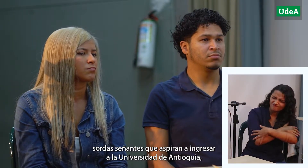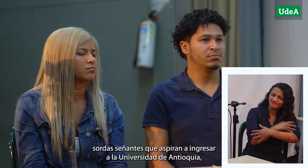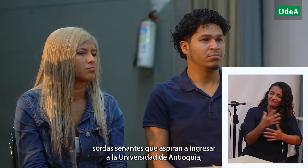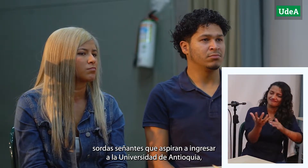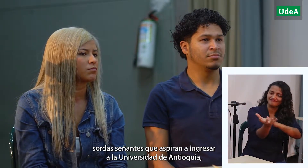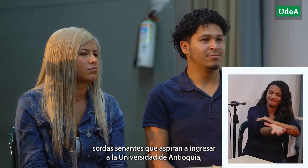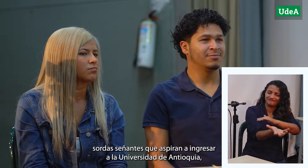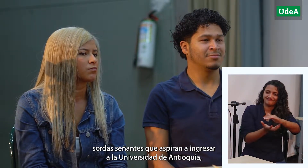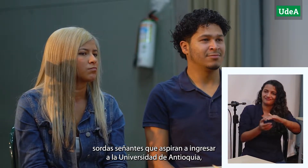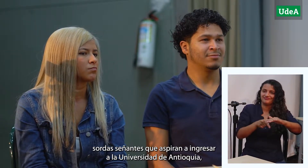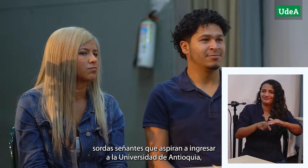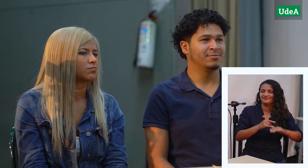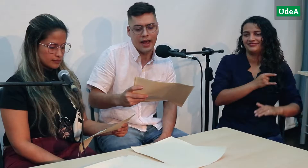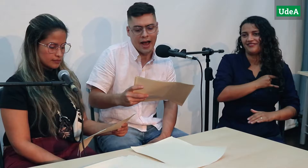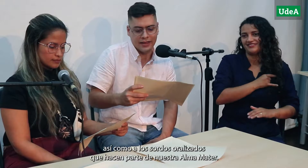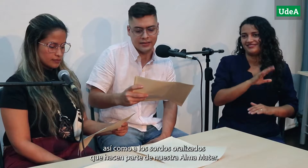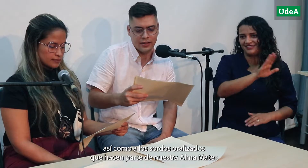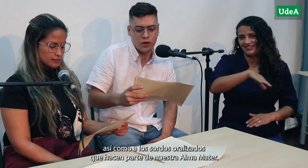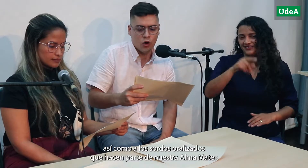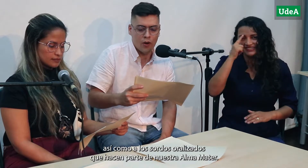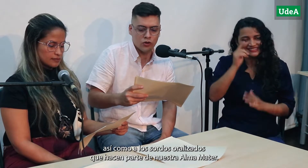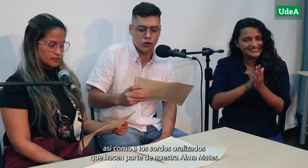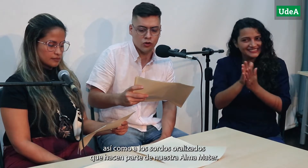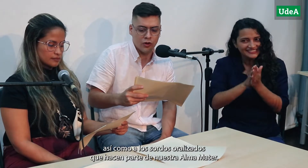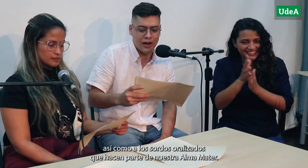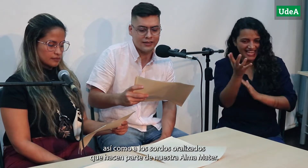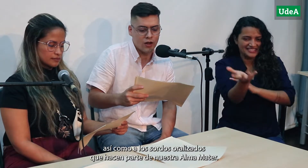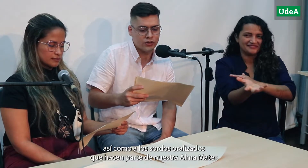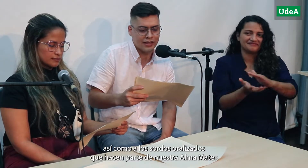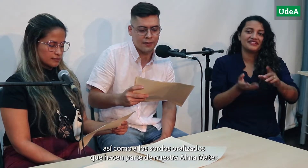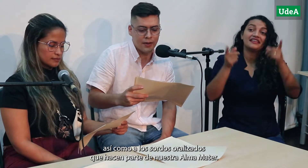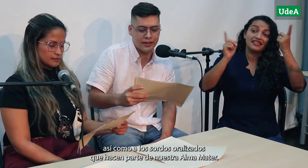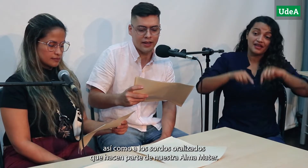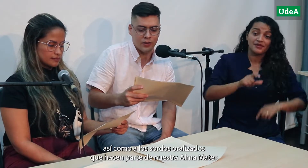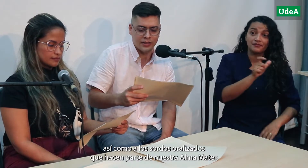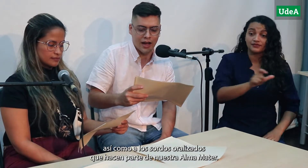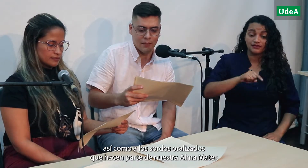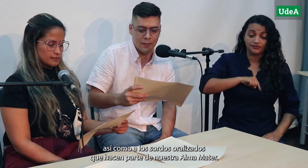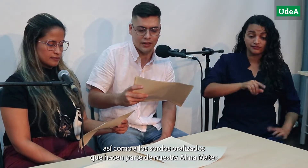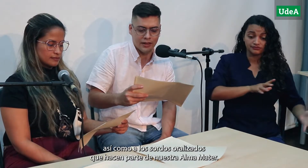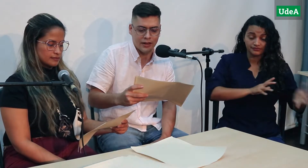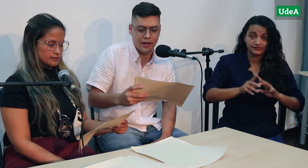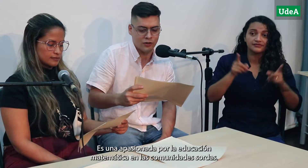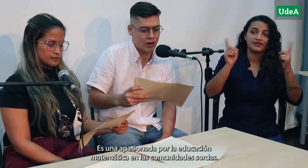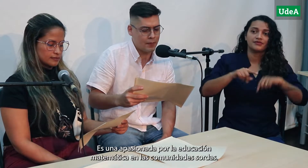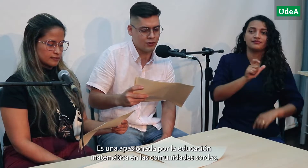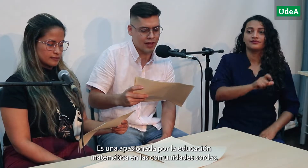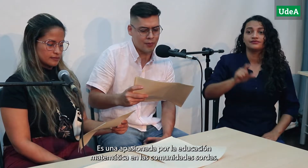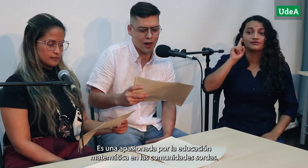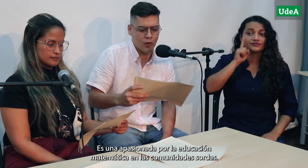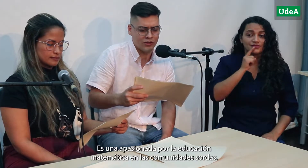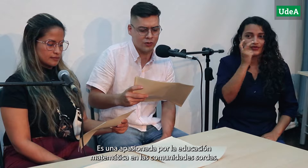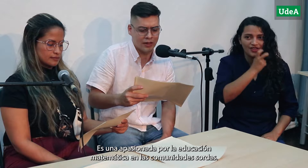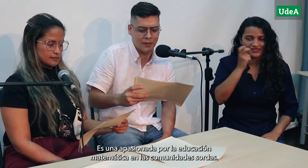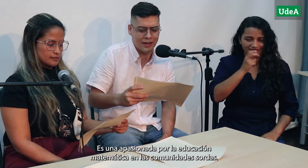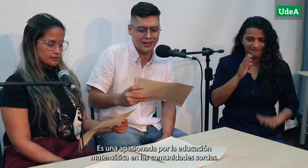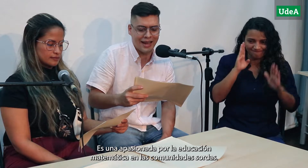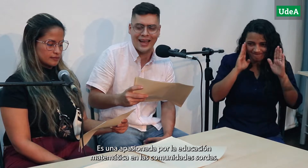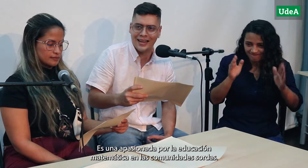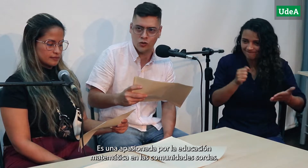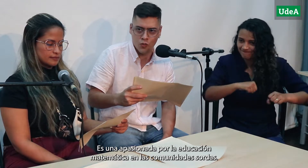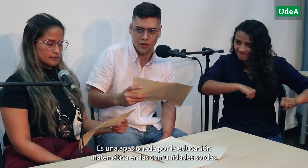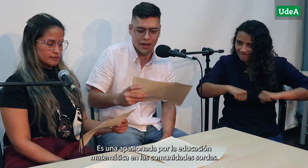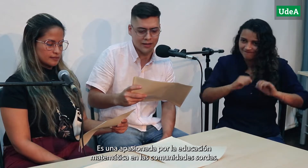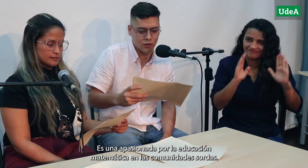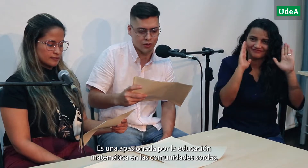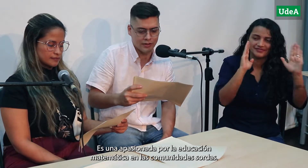aspiran a ingresar a la Universidad de Antioquia, así como a los sordos oralizados que hacen parte de nuestra alma mater. Es una apasionada por la educación matemática